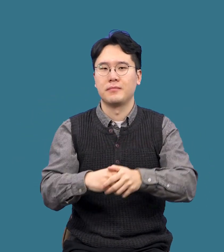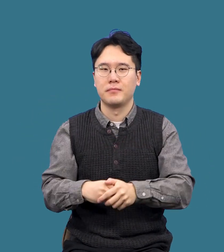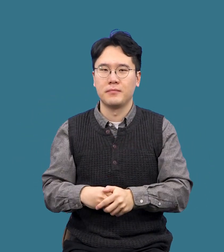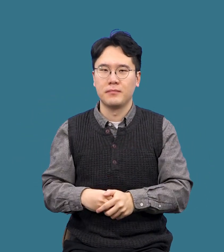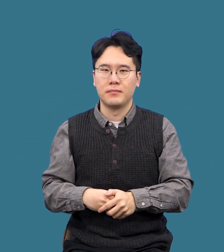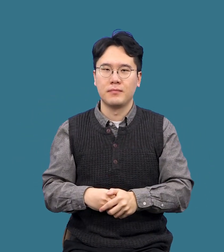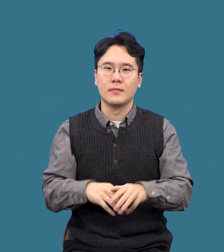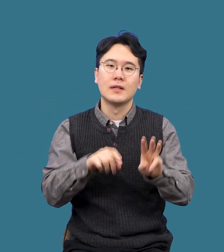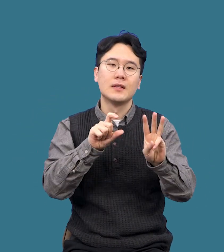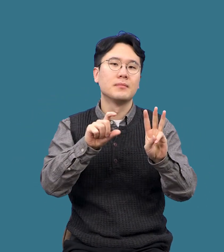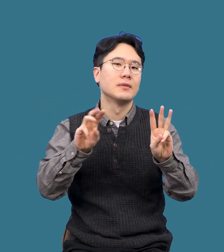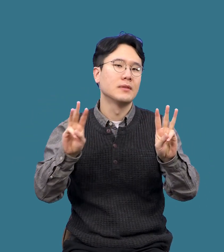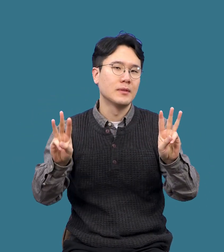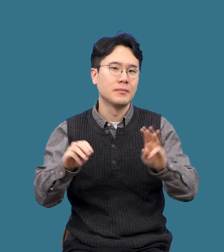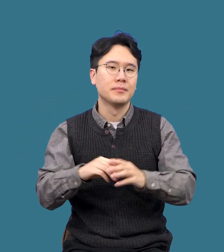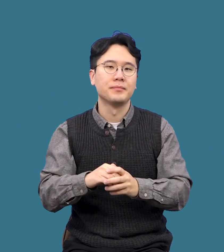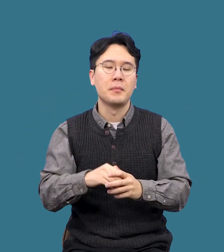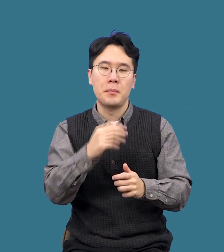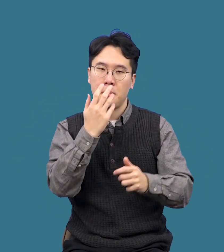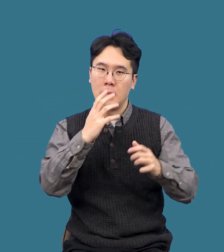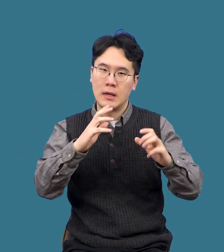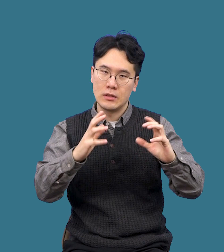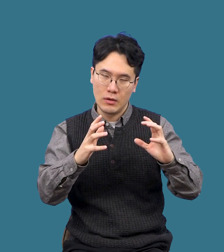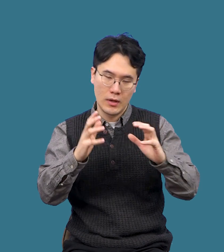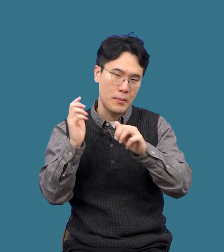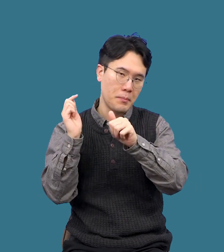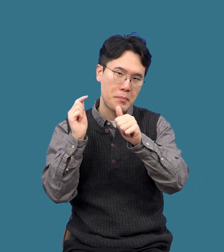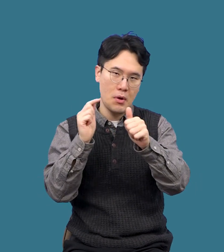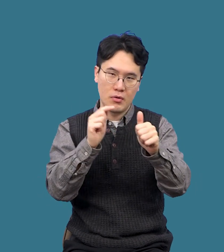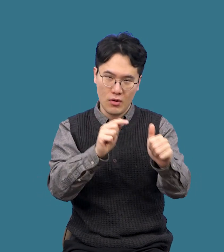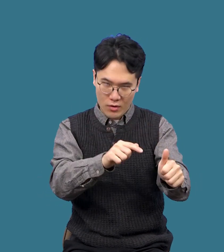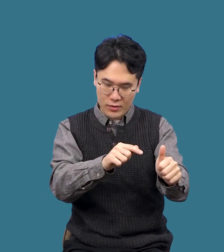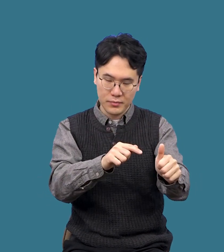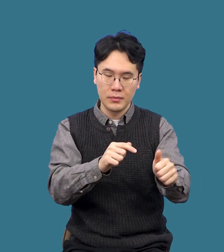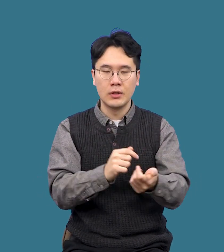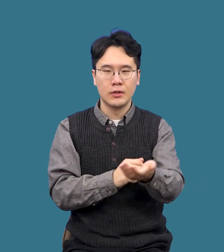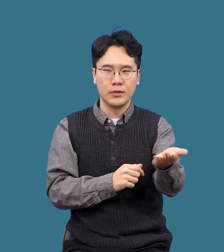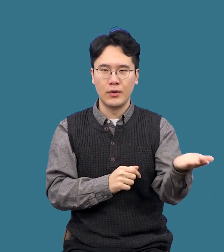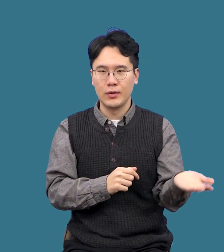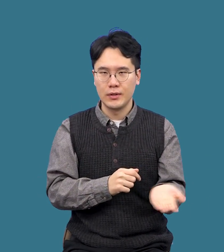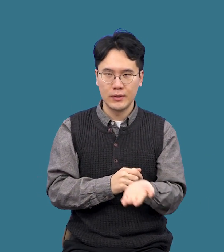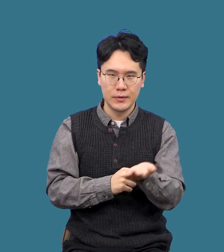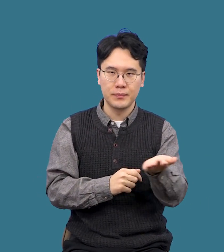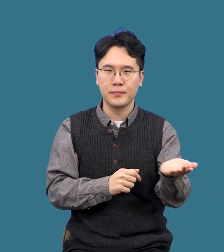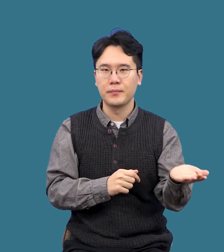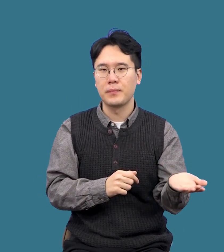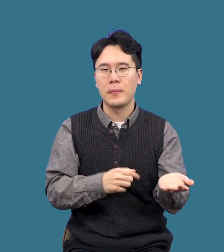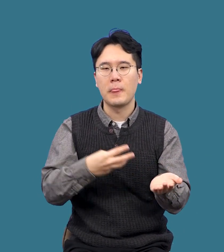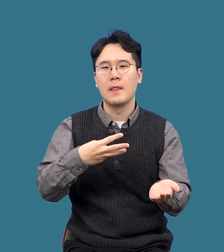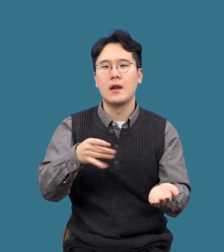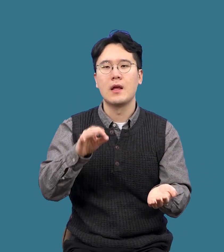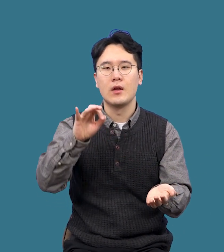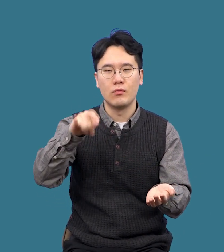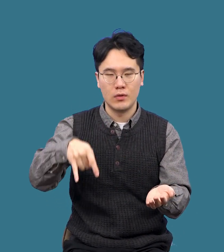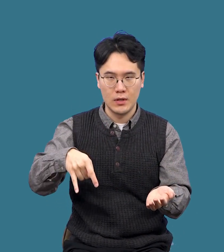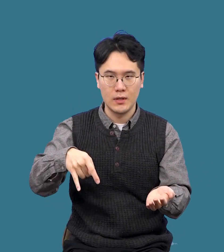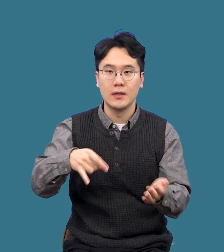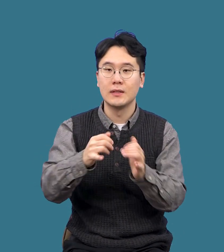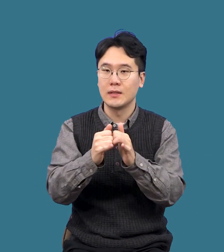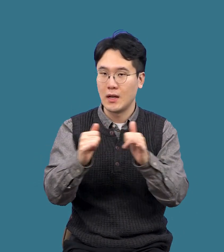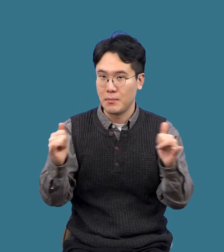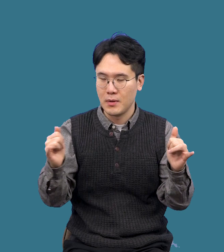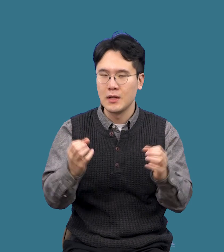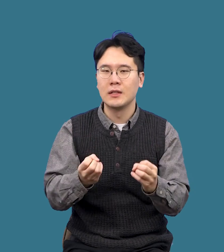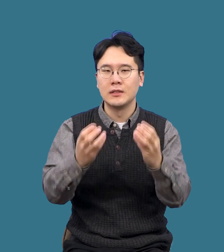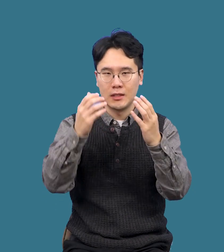같이 읽겠습니다. 백성에게 명령하여 이르되 너희는 레위 사람 제사장들이 너희